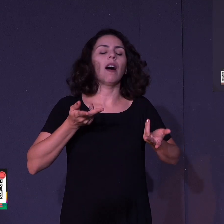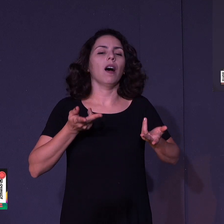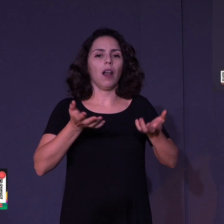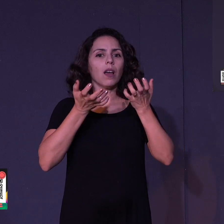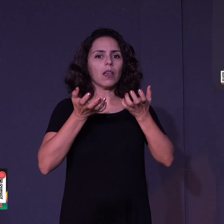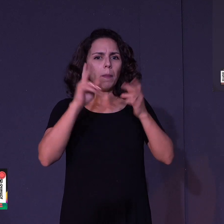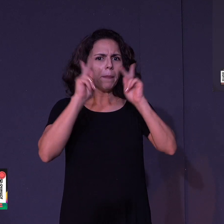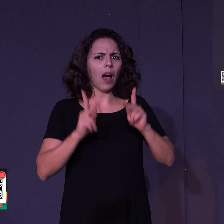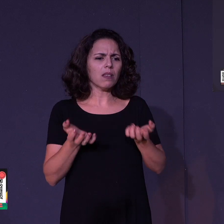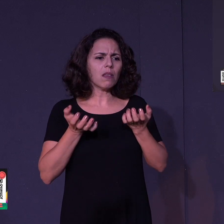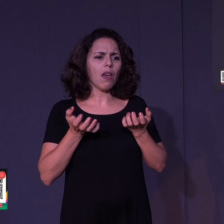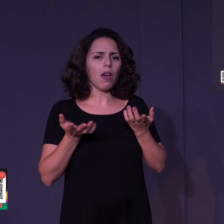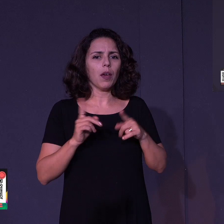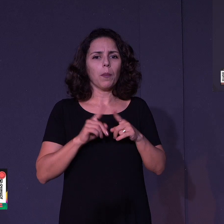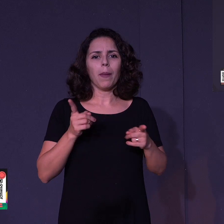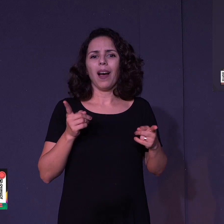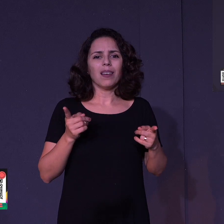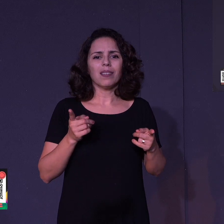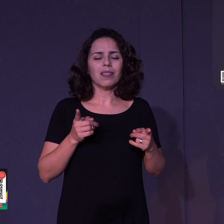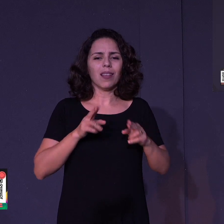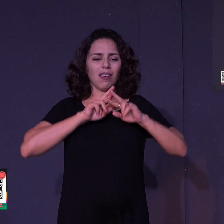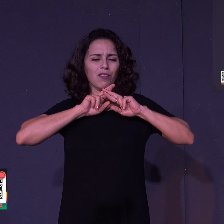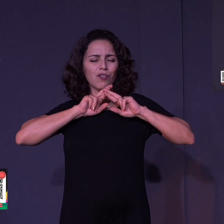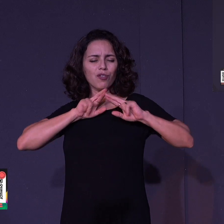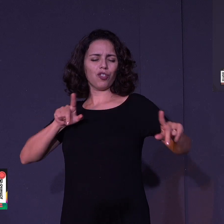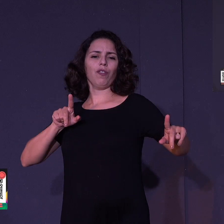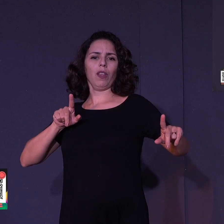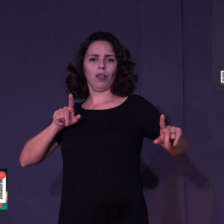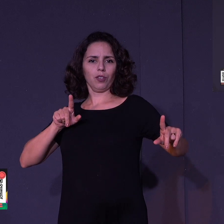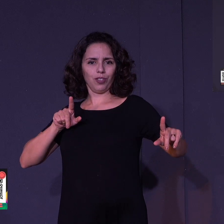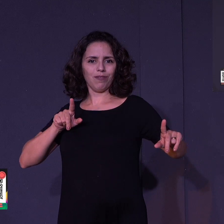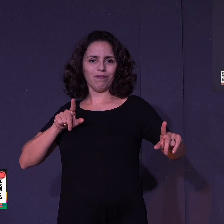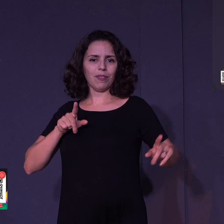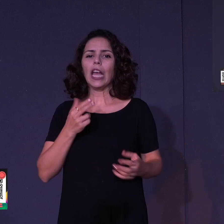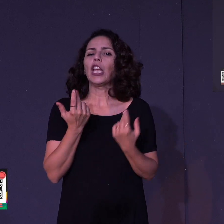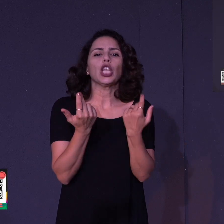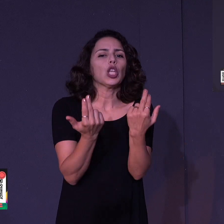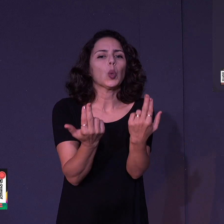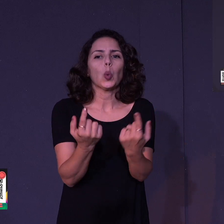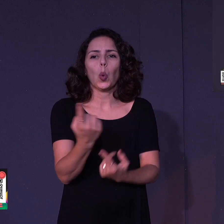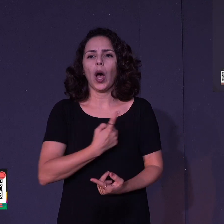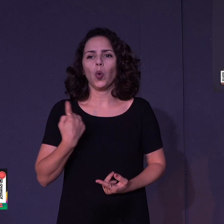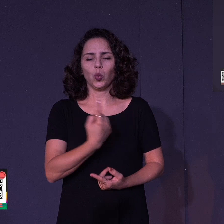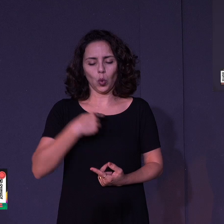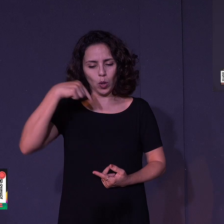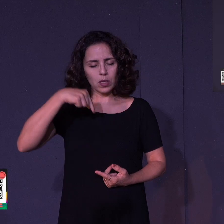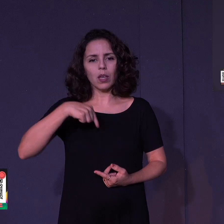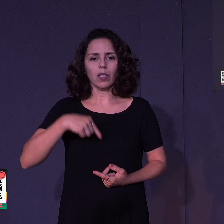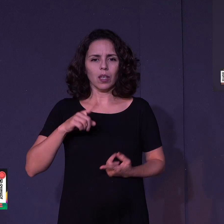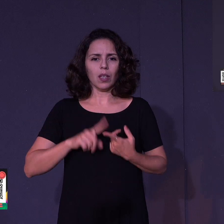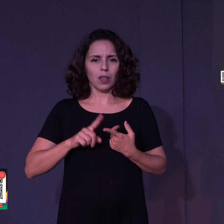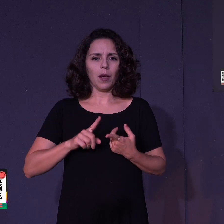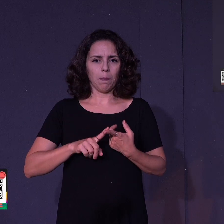sua vida. A nossa visão, não poucas vezes, também está equivocada acerca das coisas. Pare para pensar comigo. Em meio